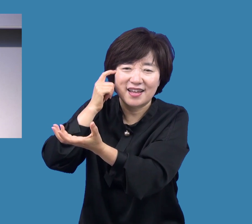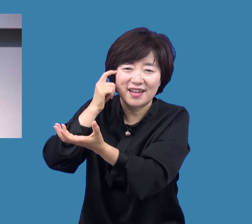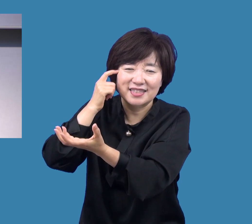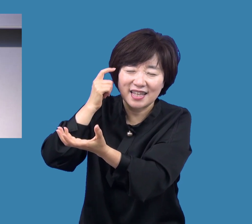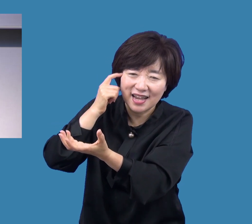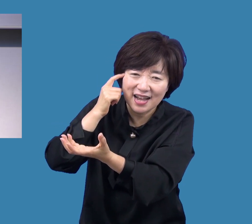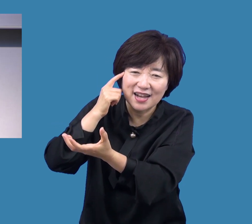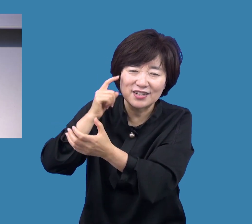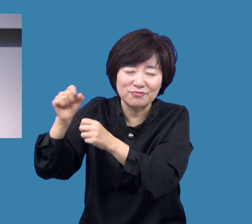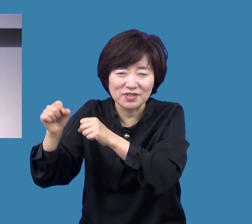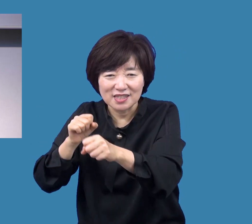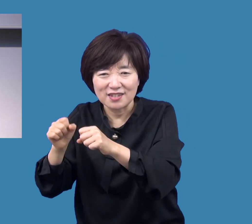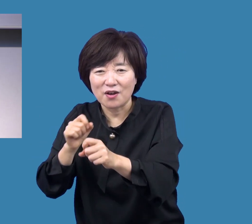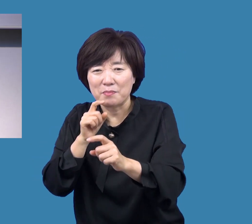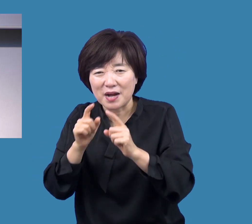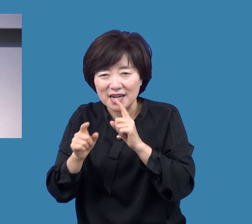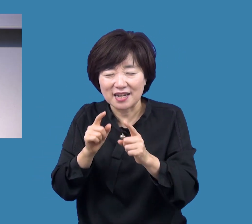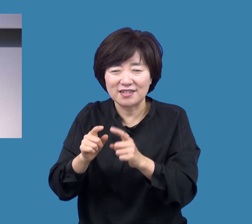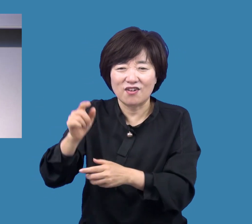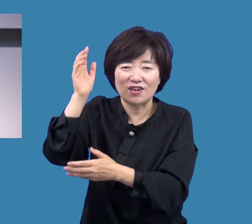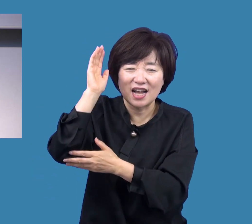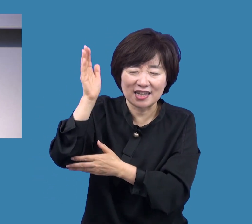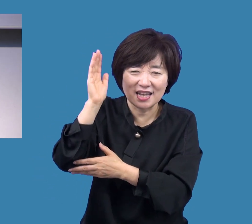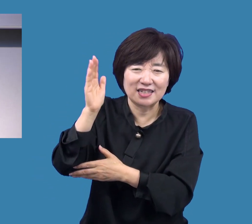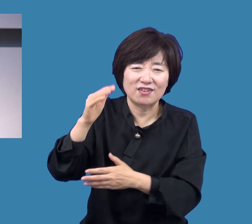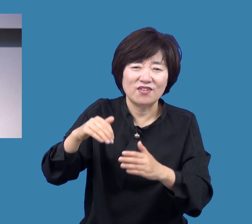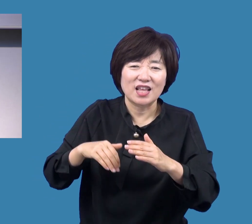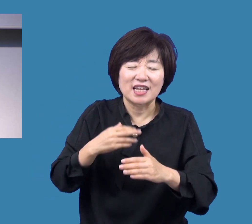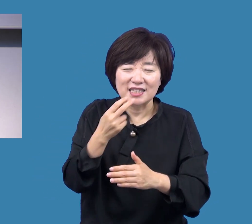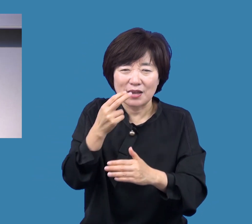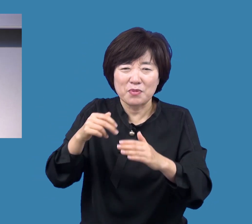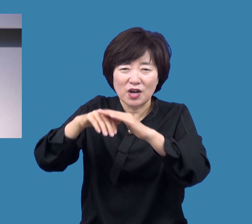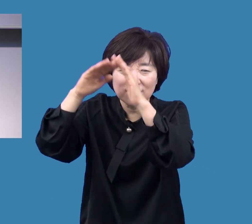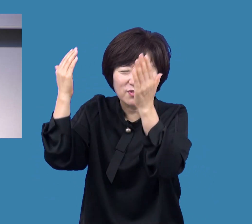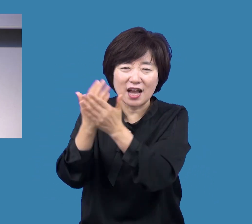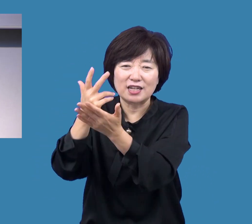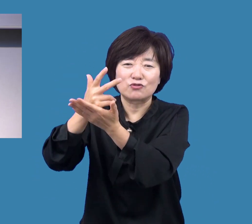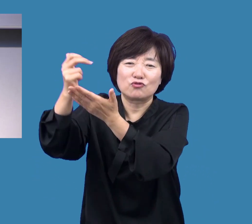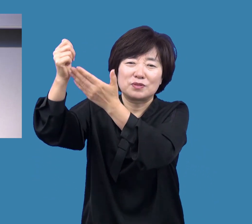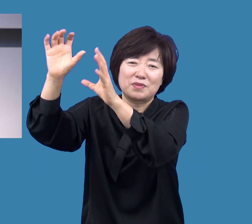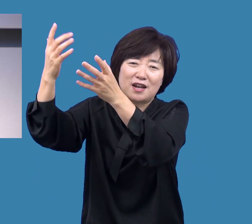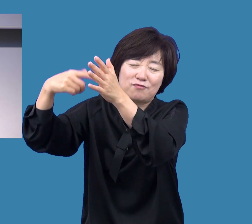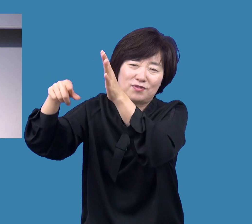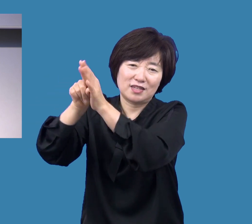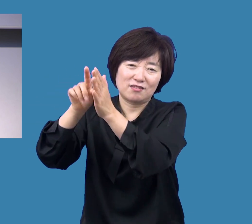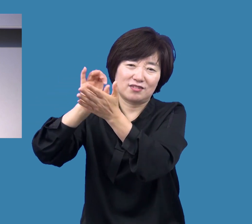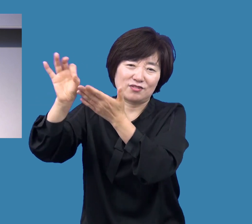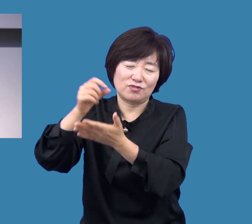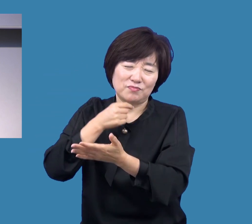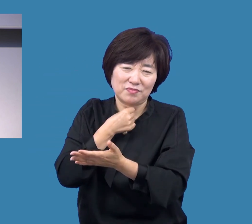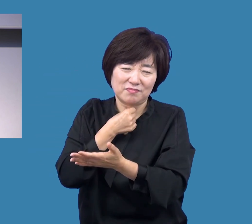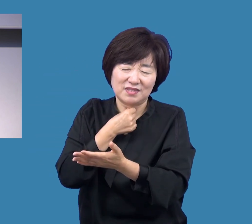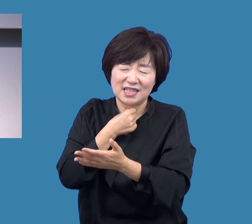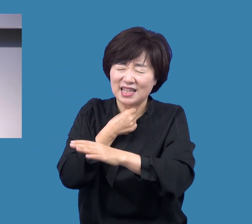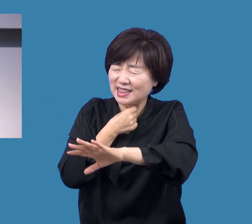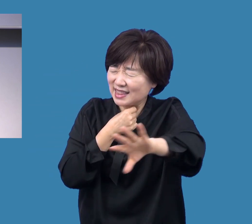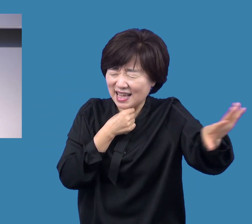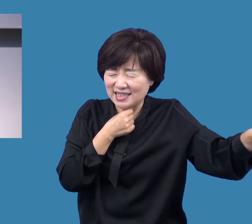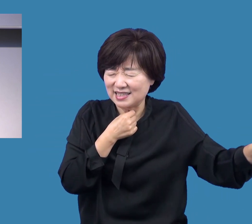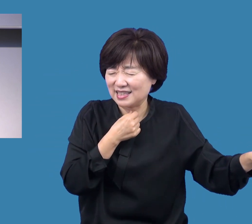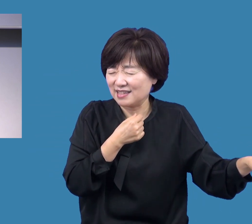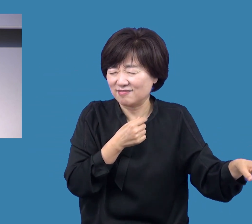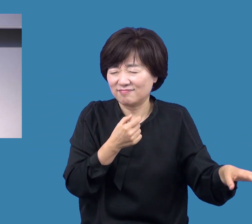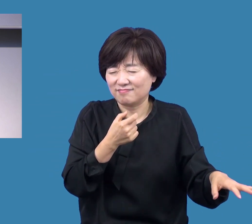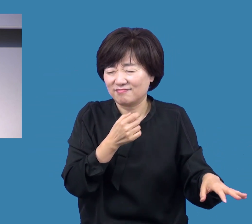생각하는 것, 움직이는 것, 말하는 것, 강의하는 것, 나의 생명까지도 다 주님 나라를 위해서 쓰겠습니다. 다른 데 위해서는 단 하나도 쓰고 싶지